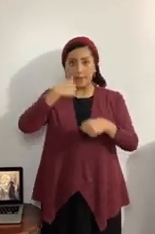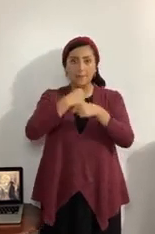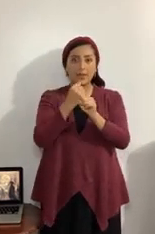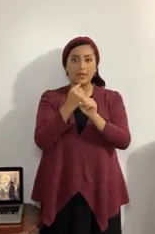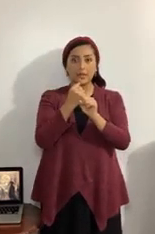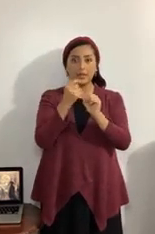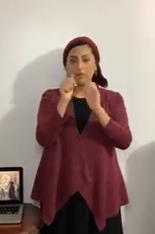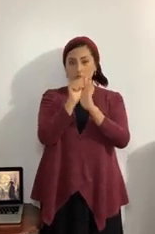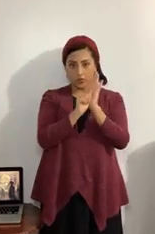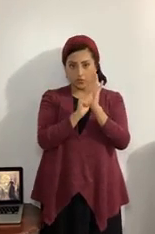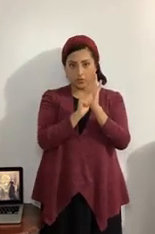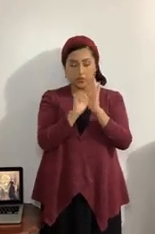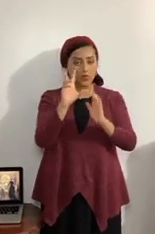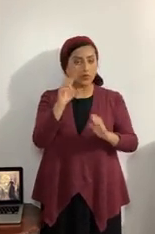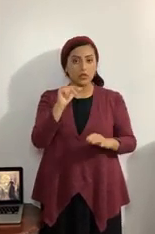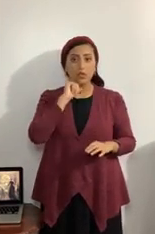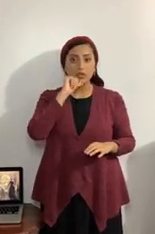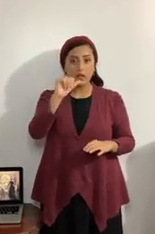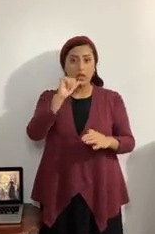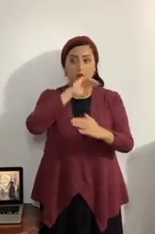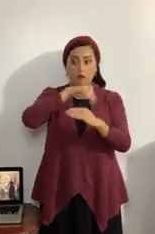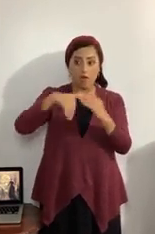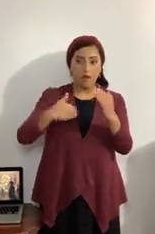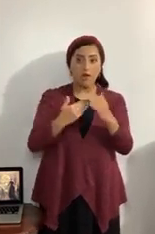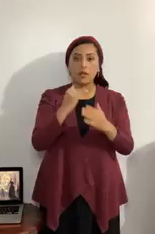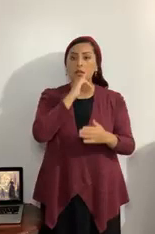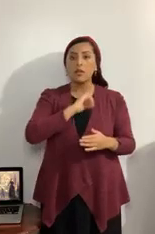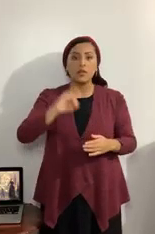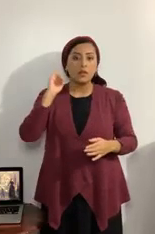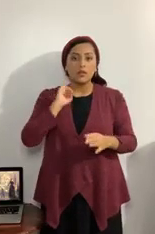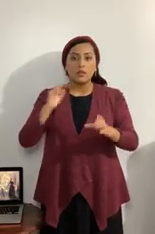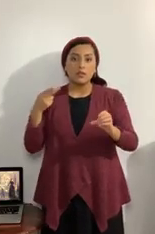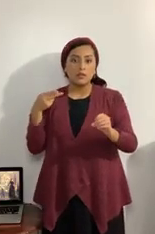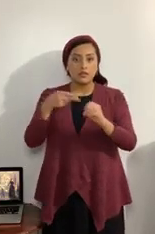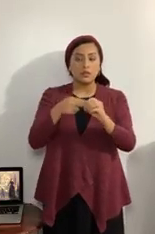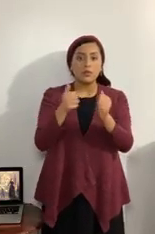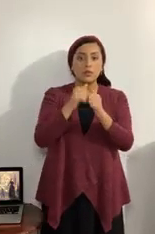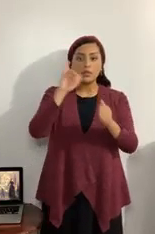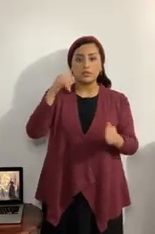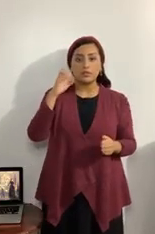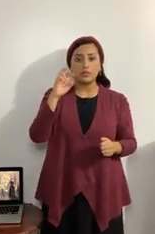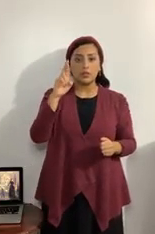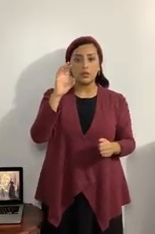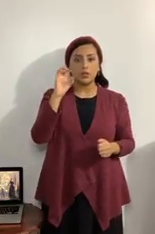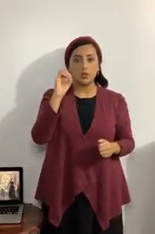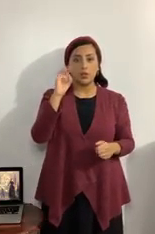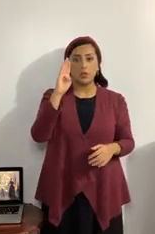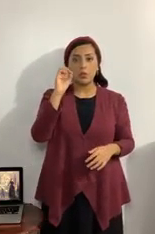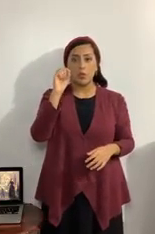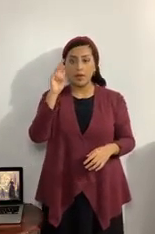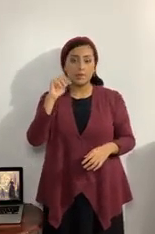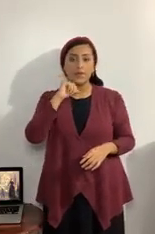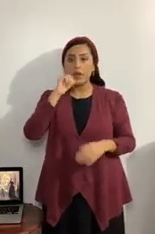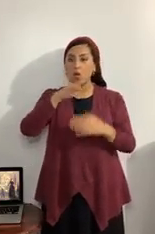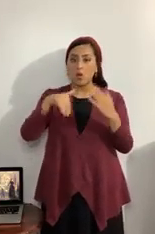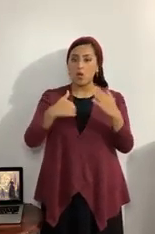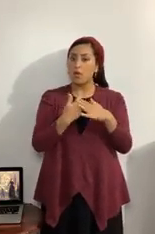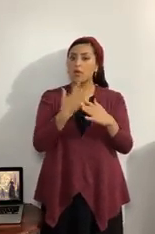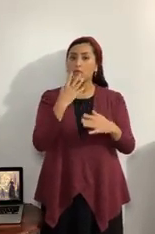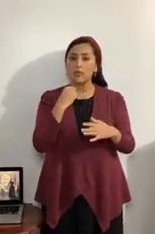Aarón. No todos los israelitas participaron con Jeroboam. No todos los Yehudí participaron en adorar